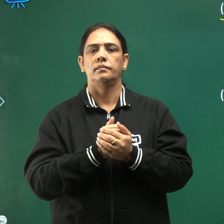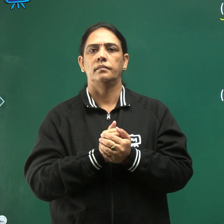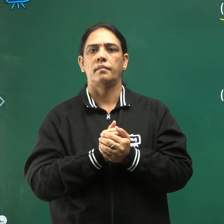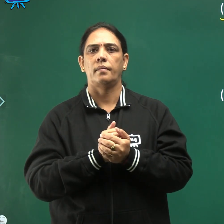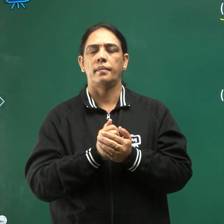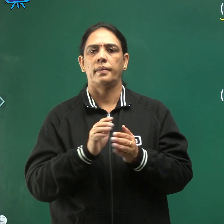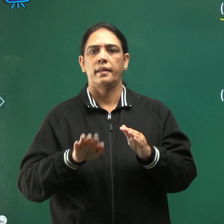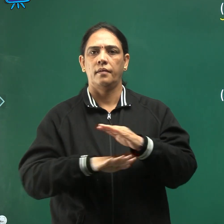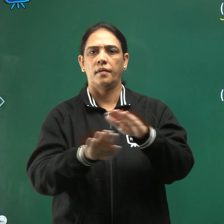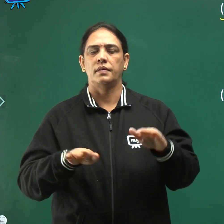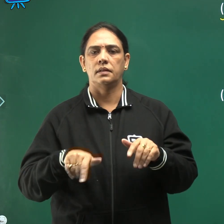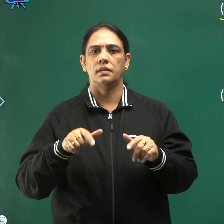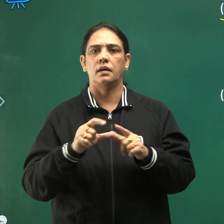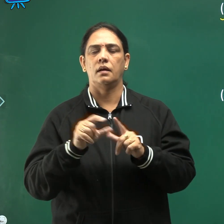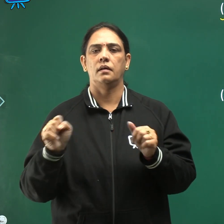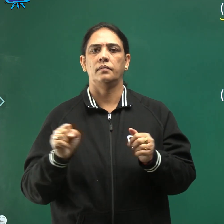व्यवस्थित कर